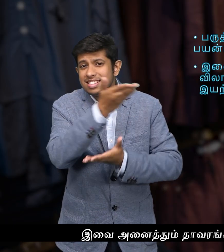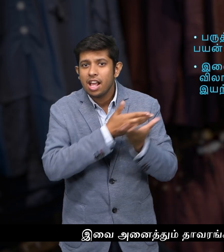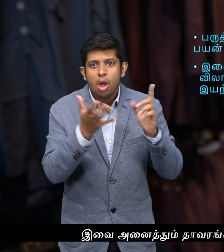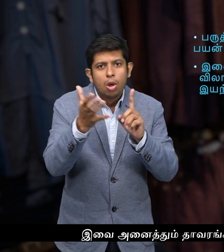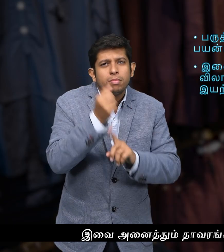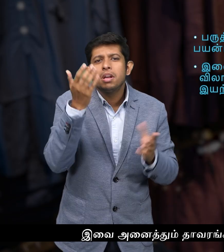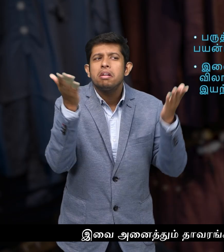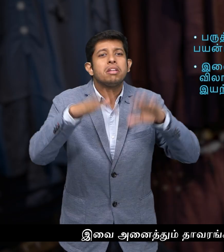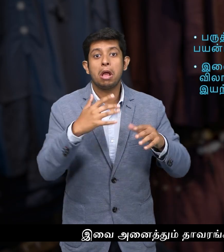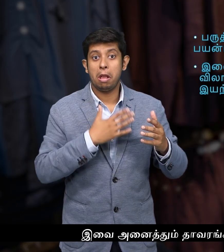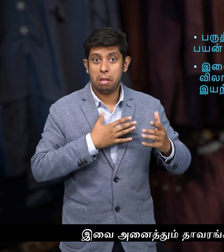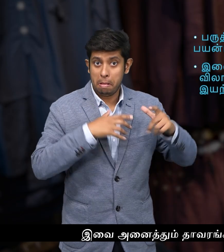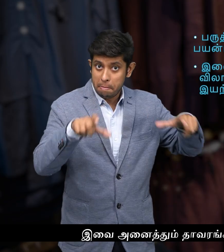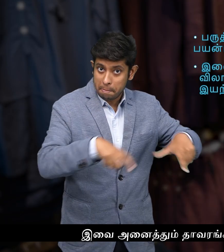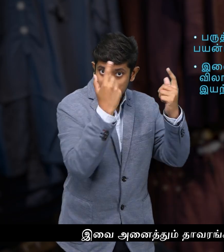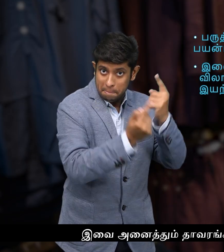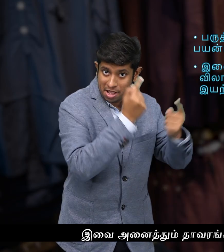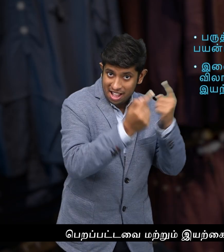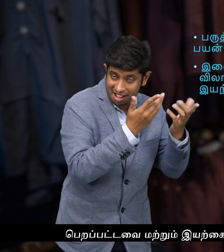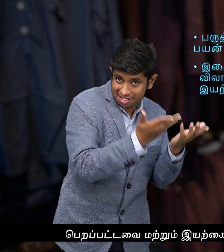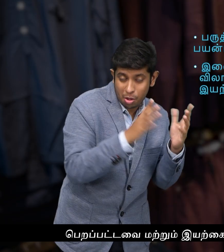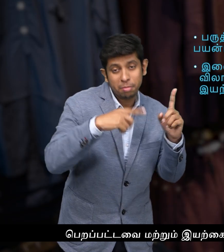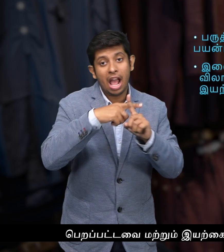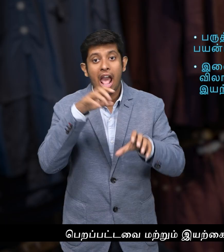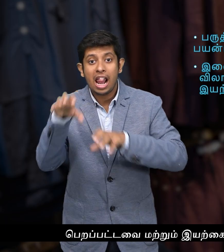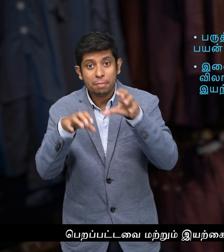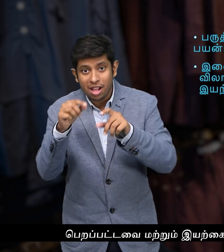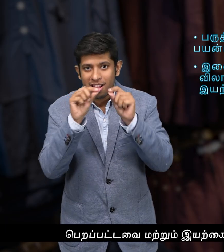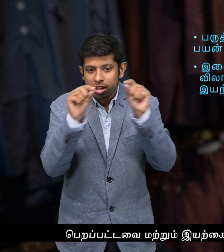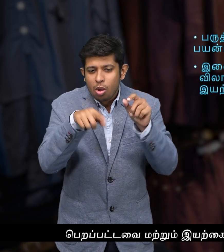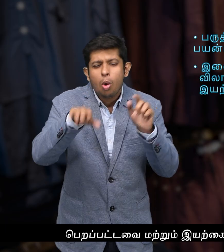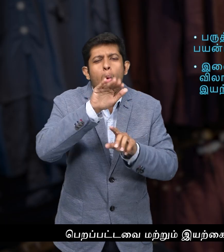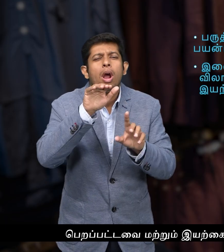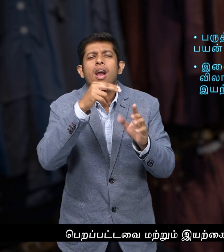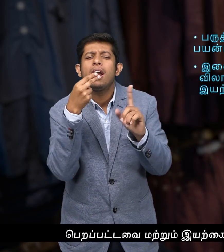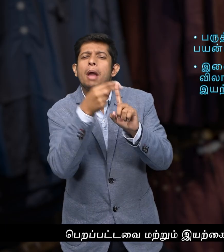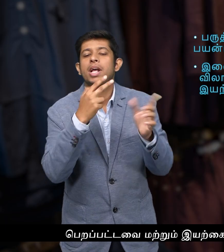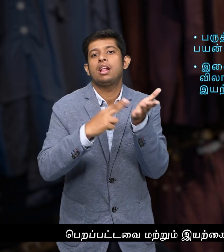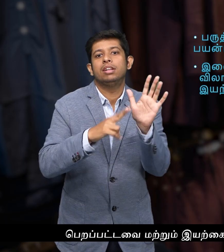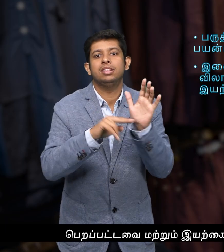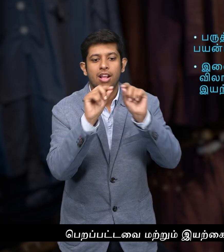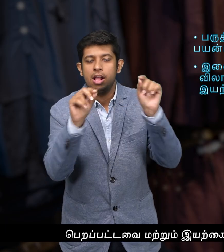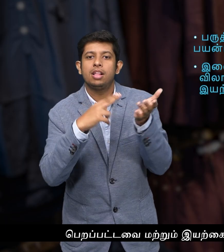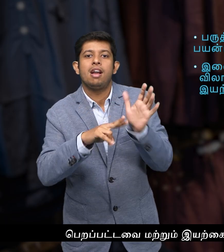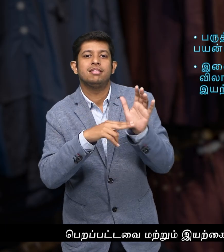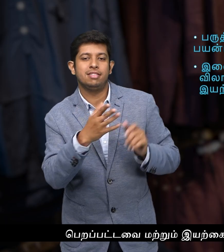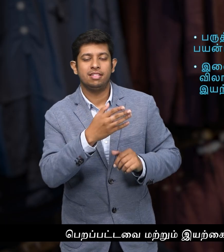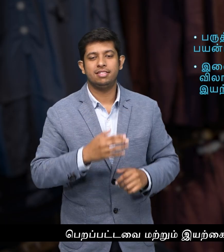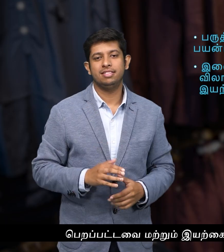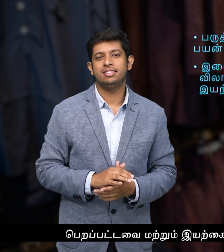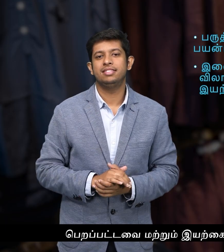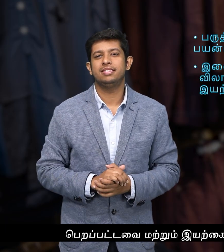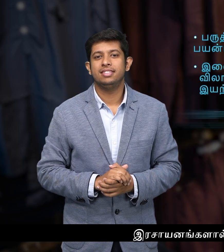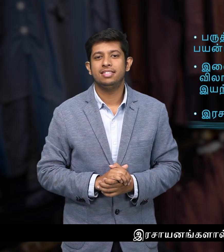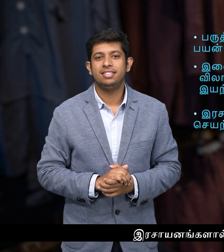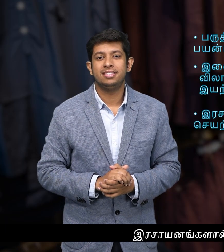அவை அனைத்தும் தாவரங்கள் மற்றும் விலங்குகளிடமிருந்து பெறப்பட்டவை மற்றும் இயற்கை இழைகள் என்று அழைக்கப்படுகின்றன.